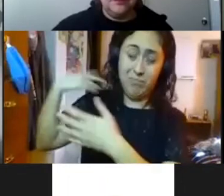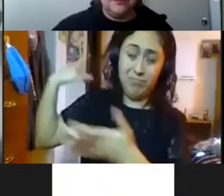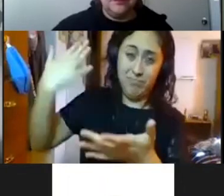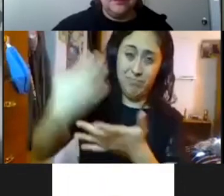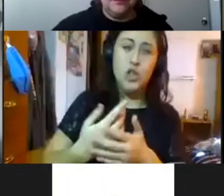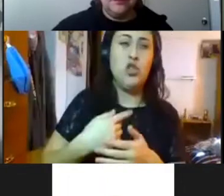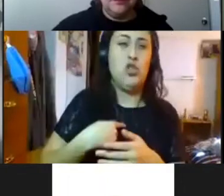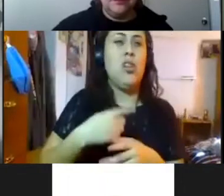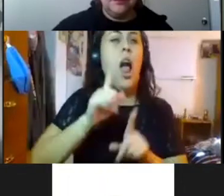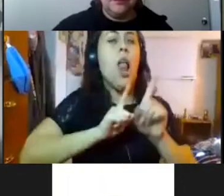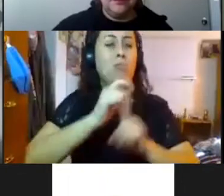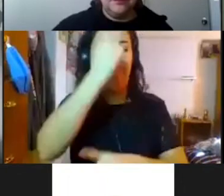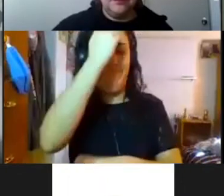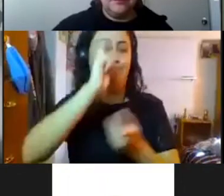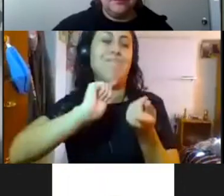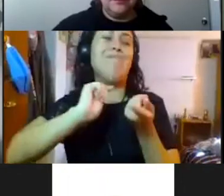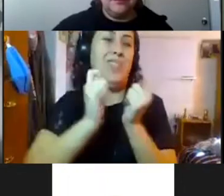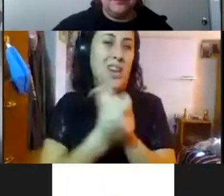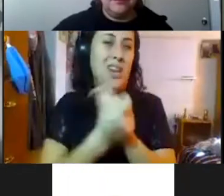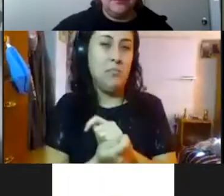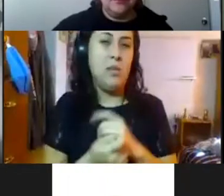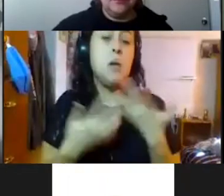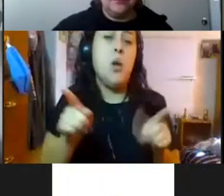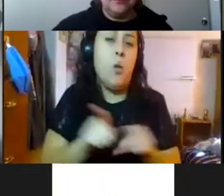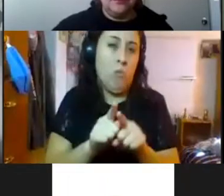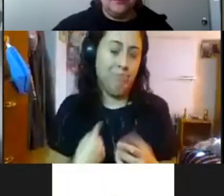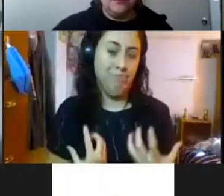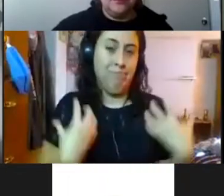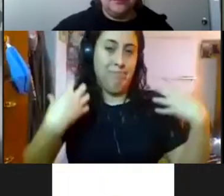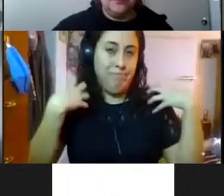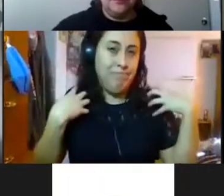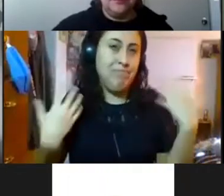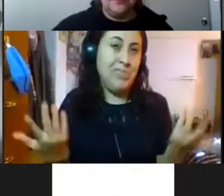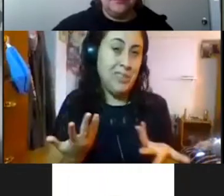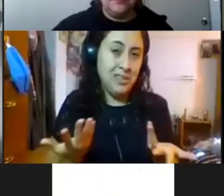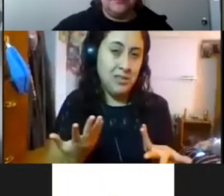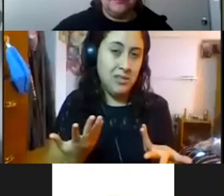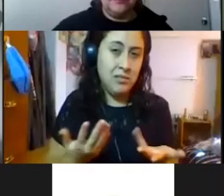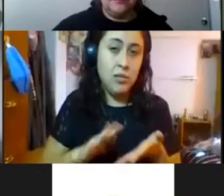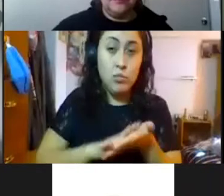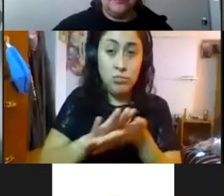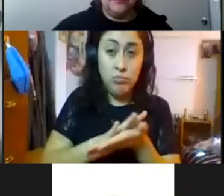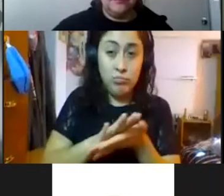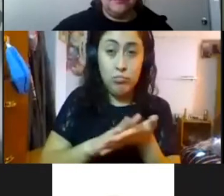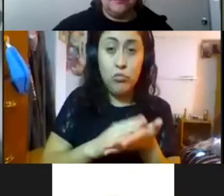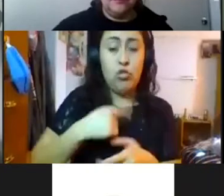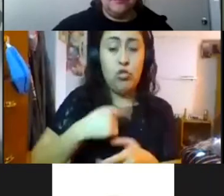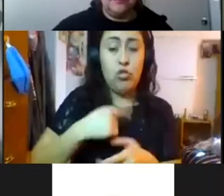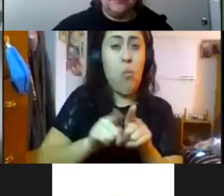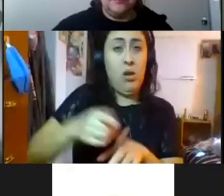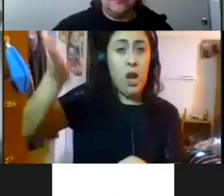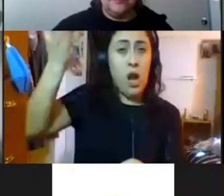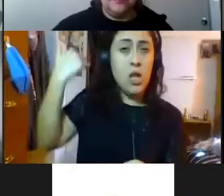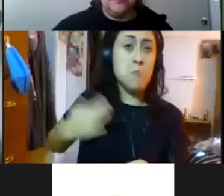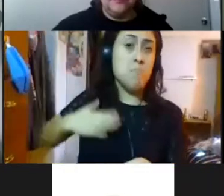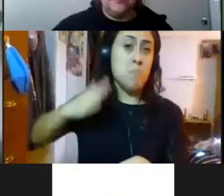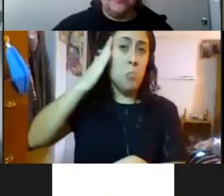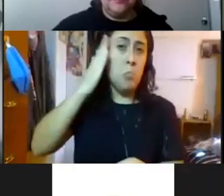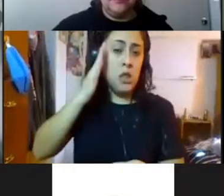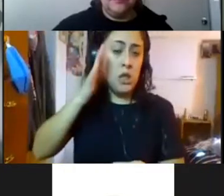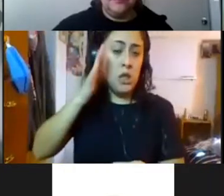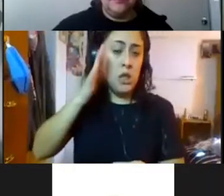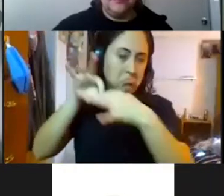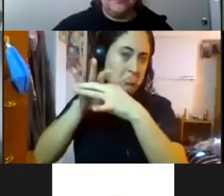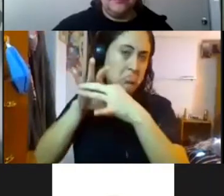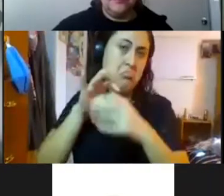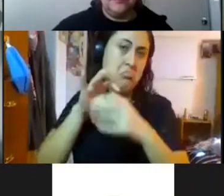camino y haciéndome responsable de lo que hice, era concordante. Pero no me pierdo en tener que decirles